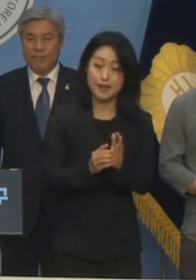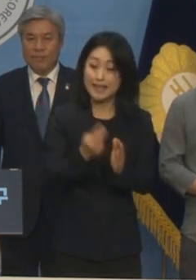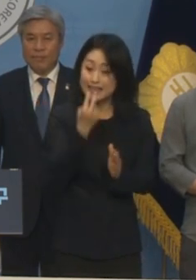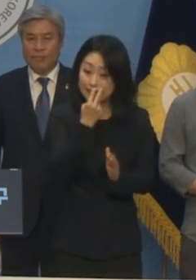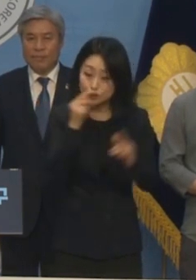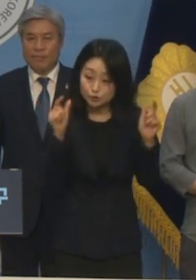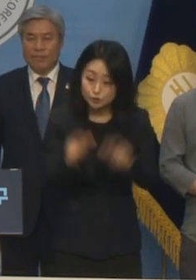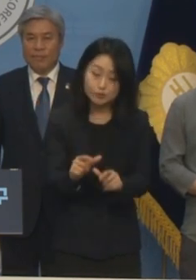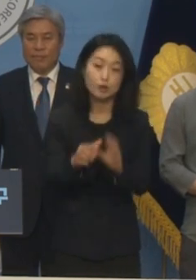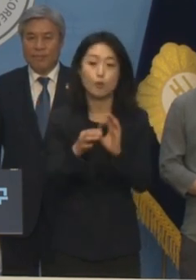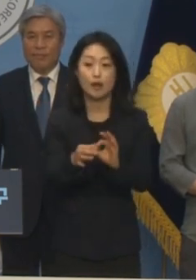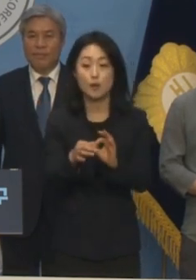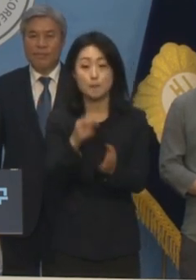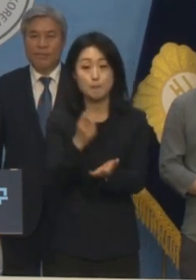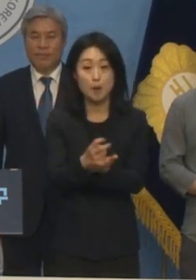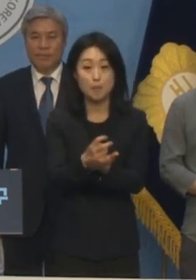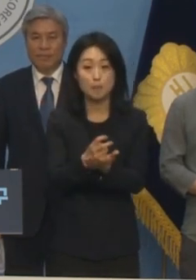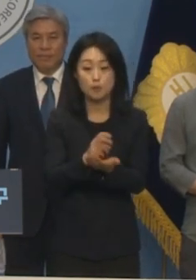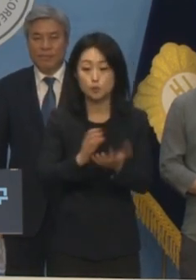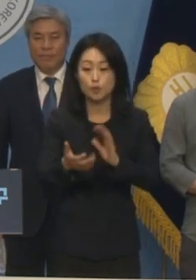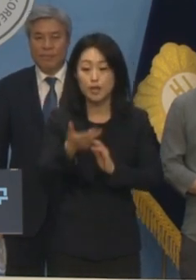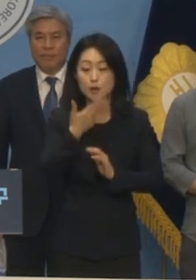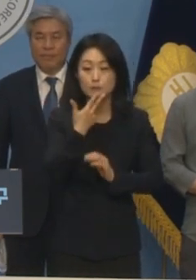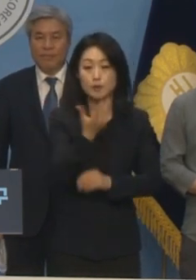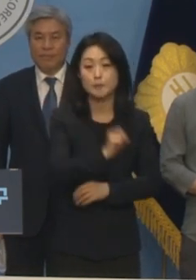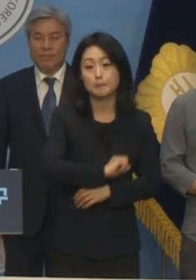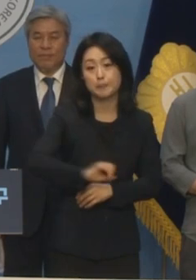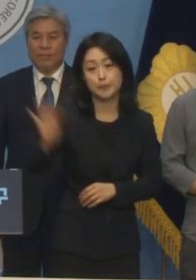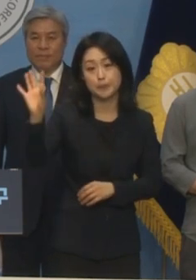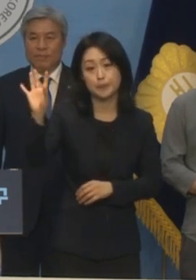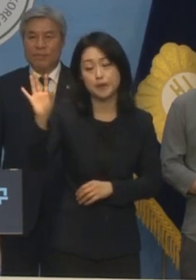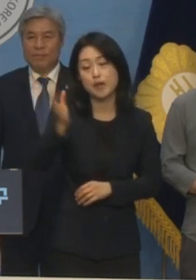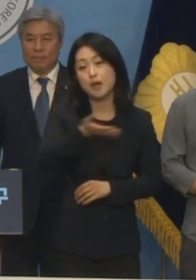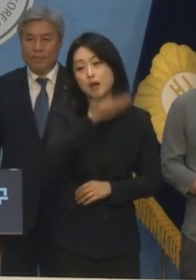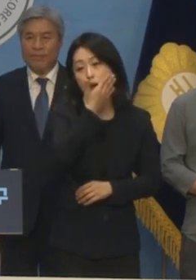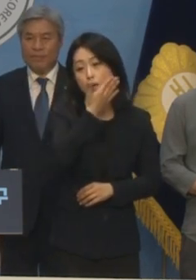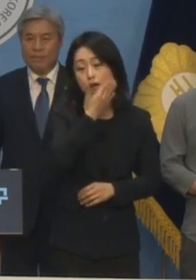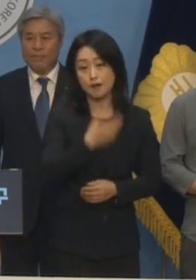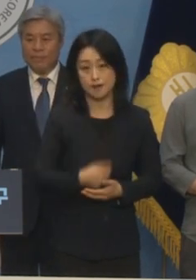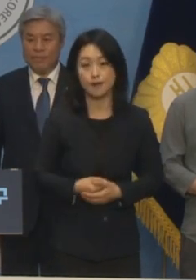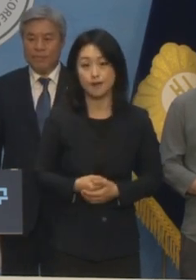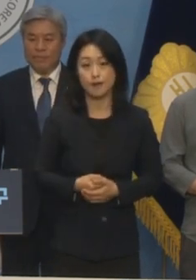줄이는 법안들이 제대로 된 논의 없이 그대로 사장된 것입니다.